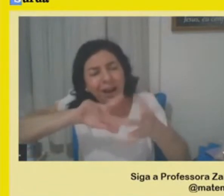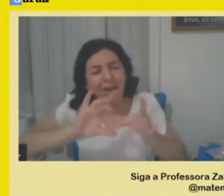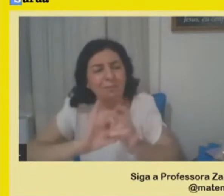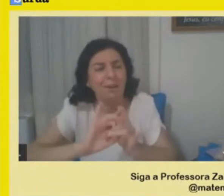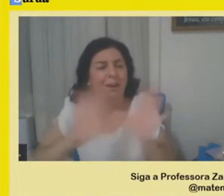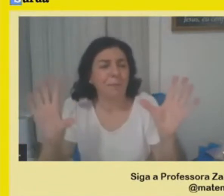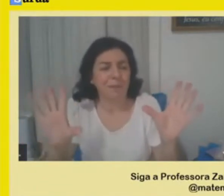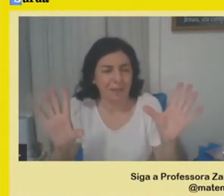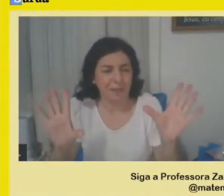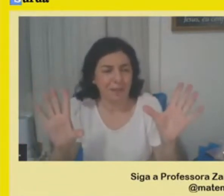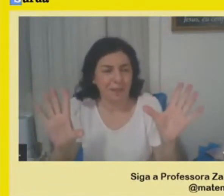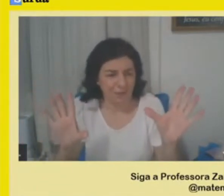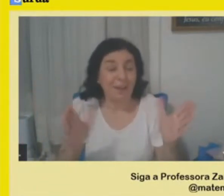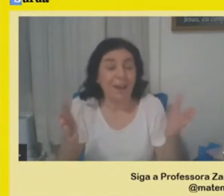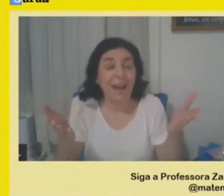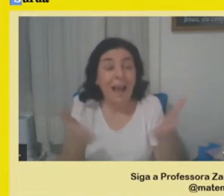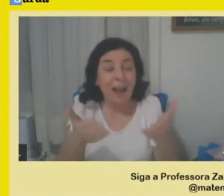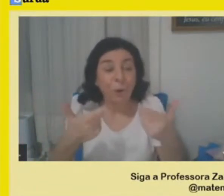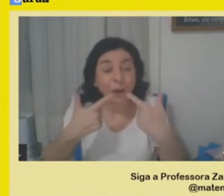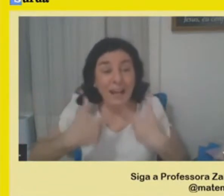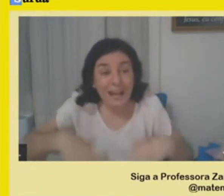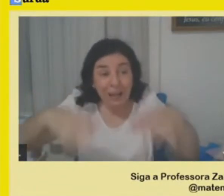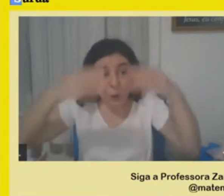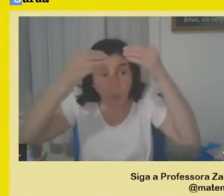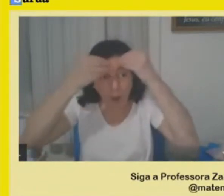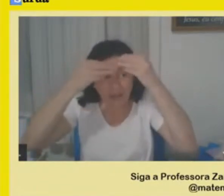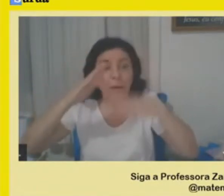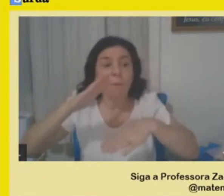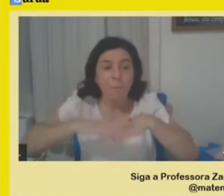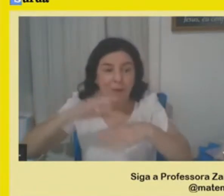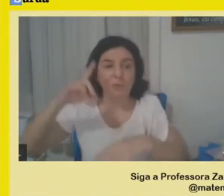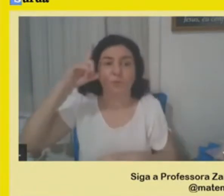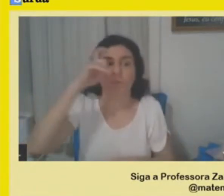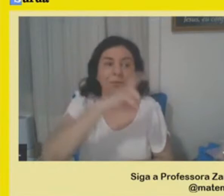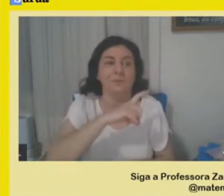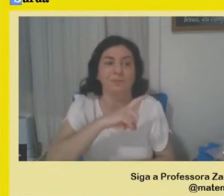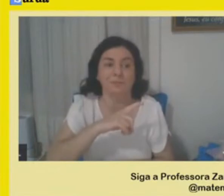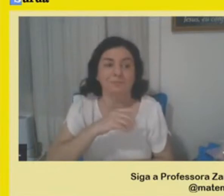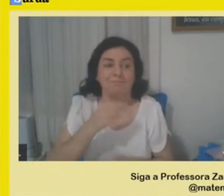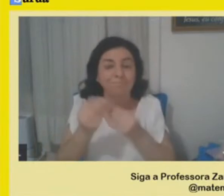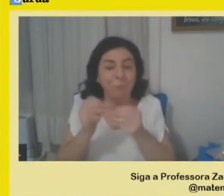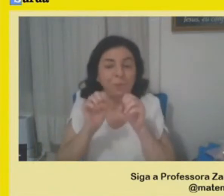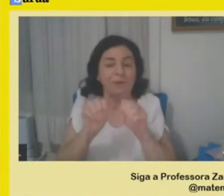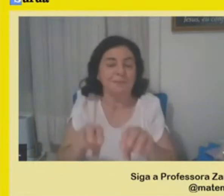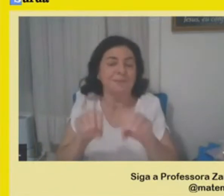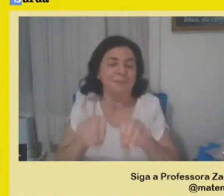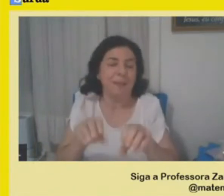é que começou. Então não tem um único foco. É bem livre assim.